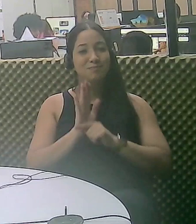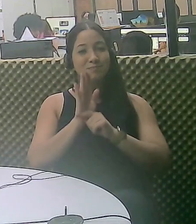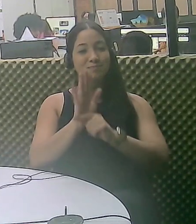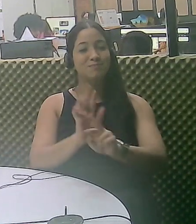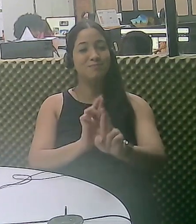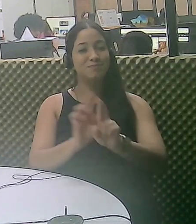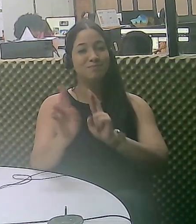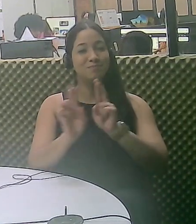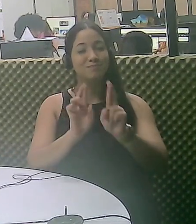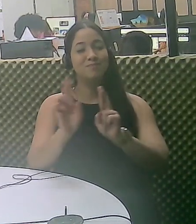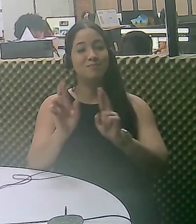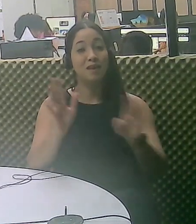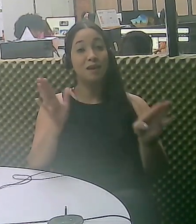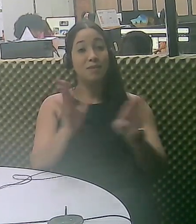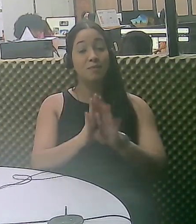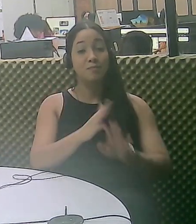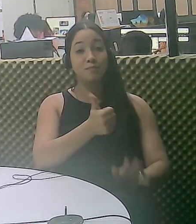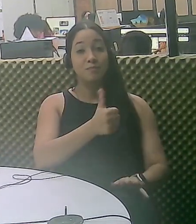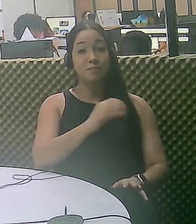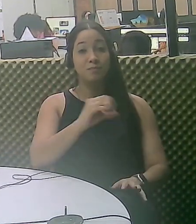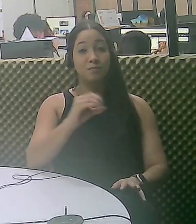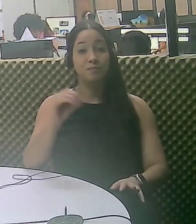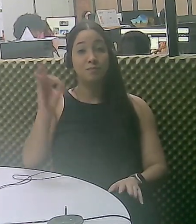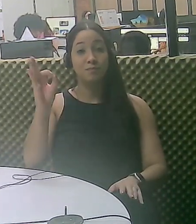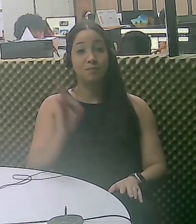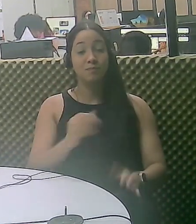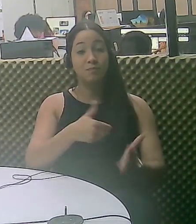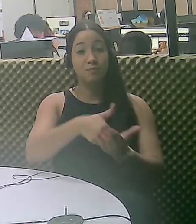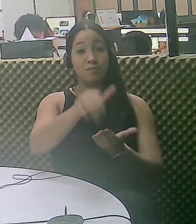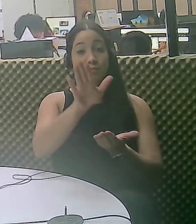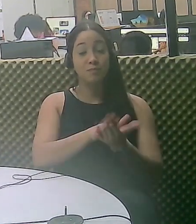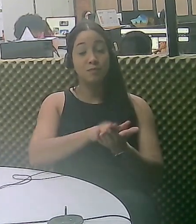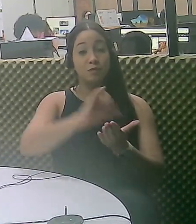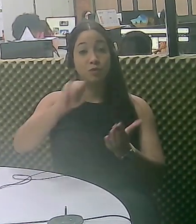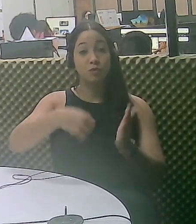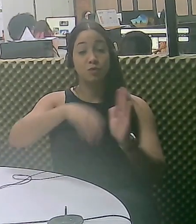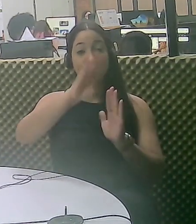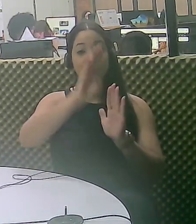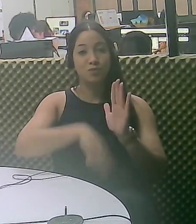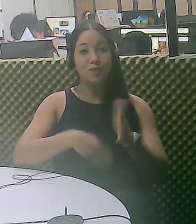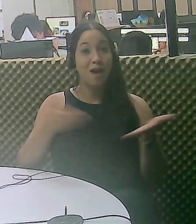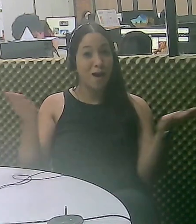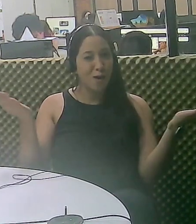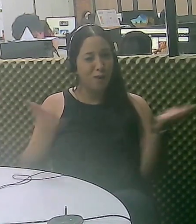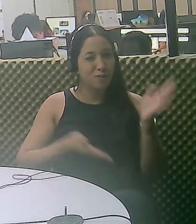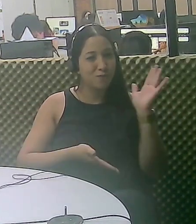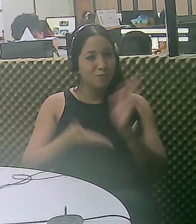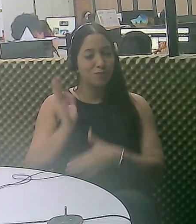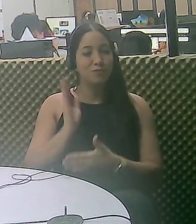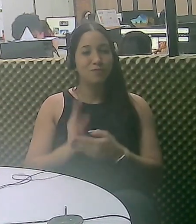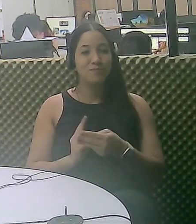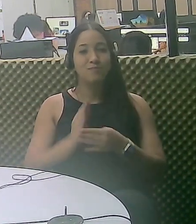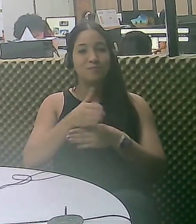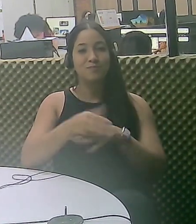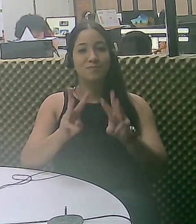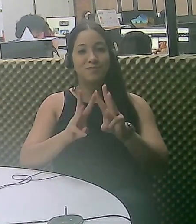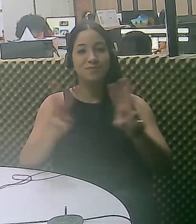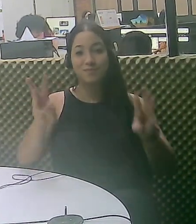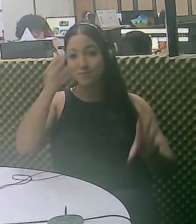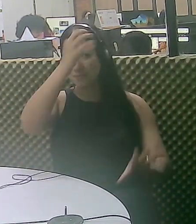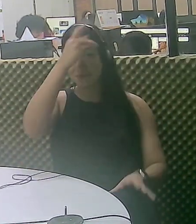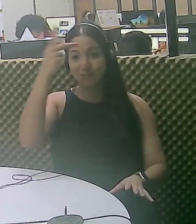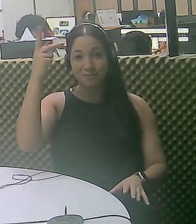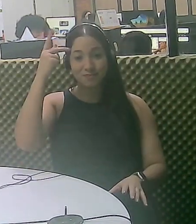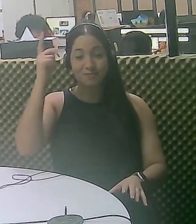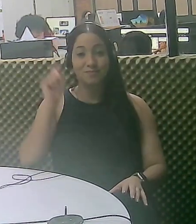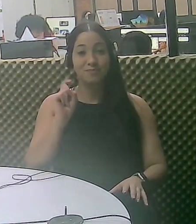resolver a situação com até 100% de desconto em juros e multas. A hora é agora. É só entrar no site da Prefeitura,